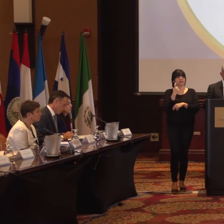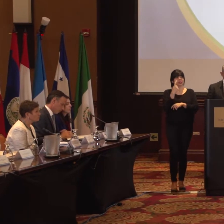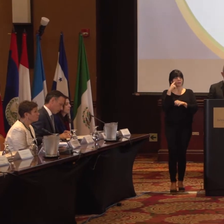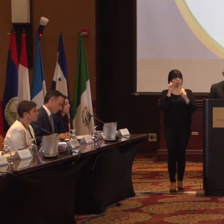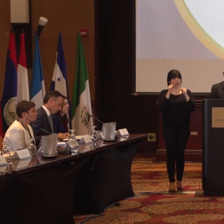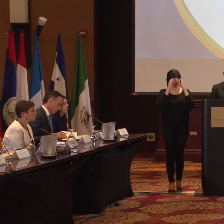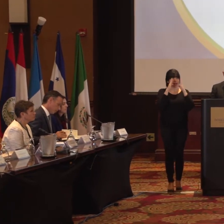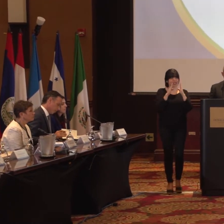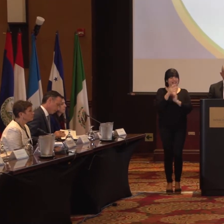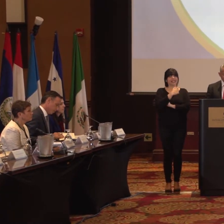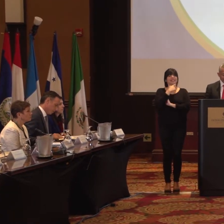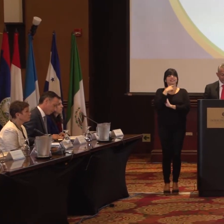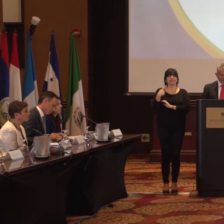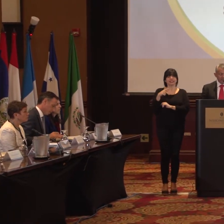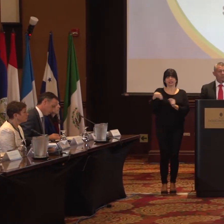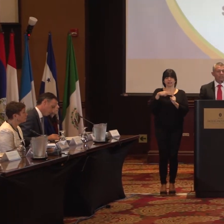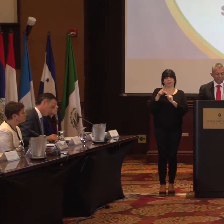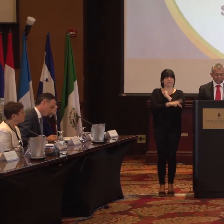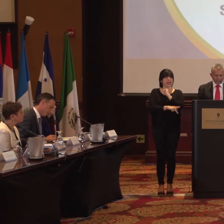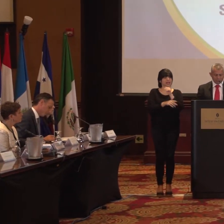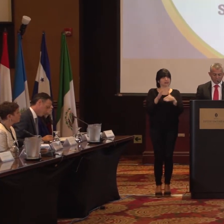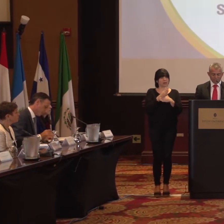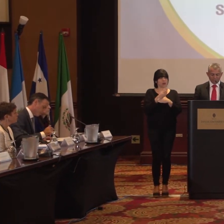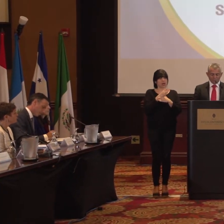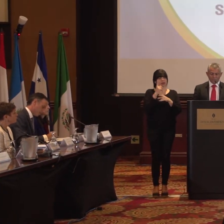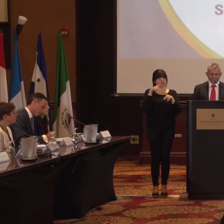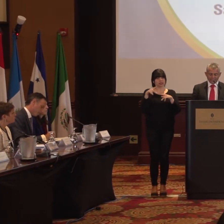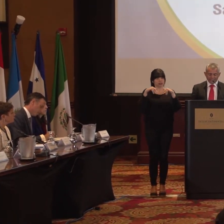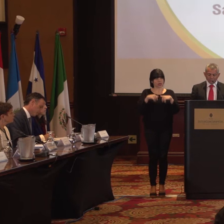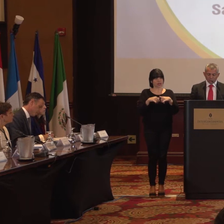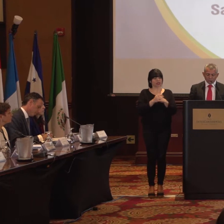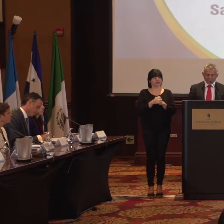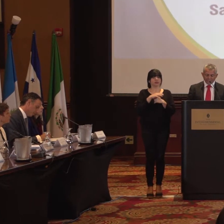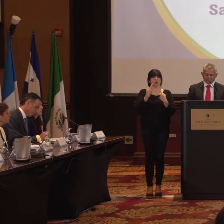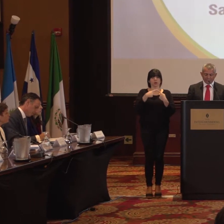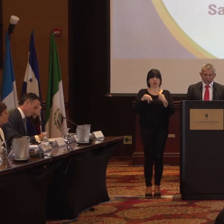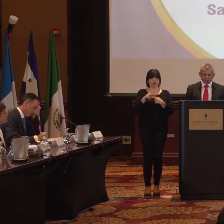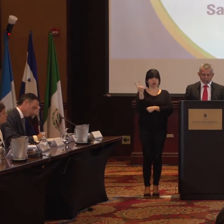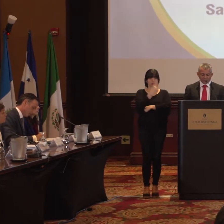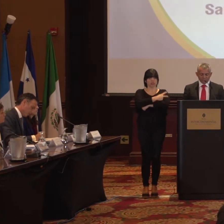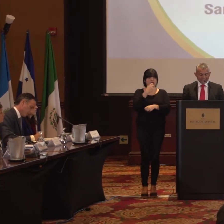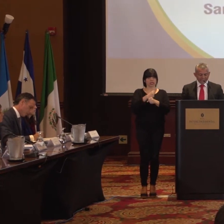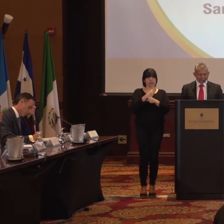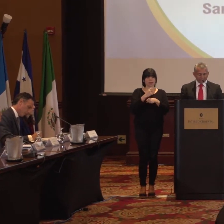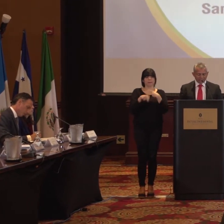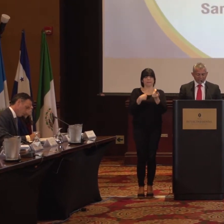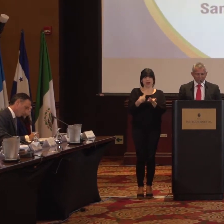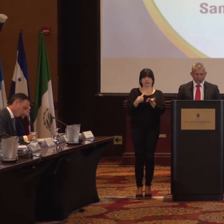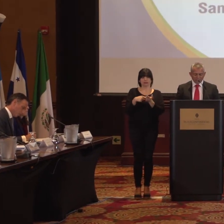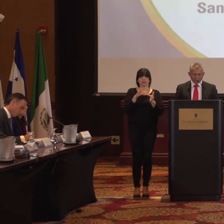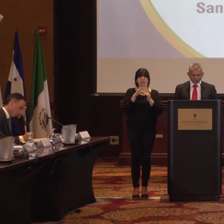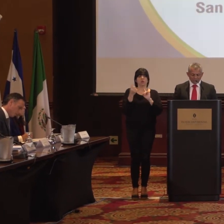abordar la crisis en los países de tránsito y de asilo durante estos dos días de trabajo Se discutirán las